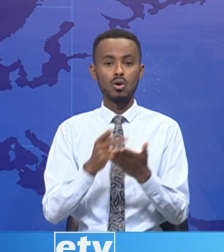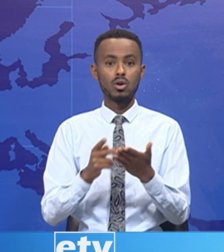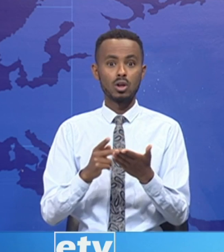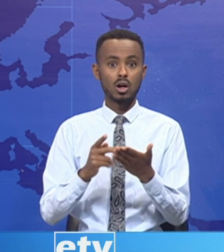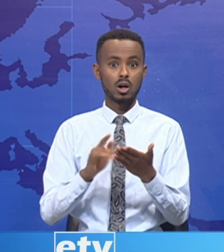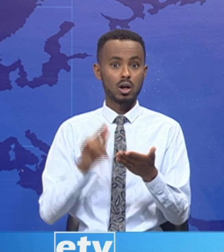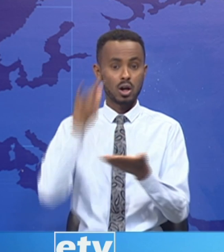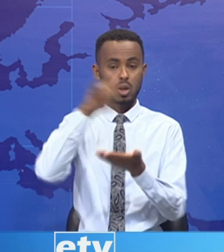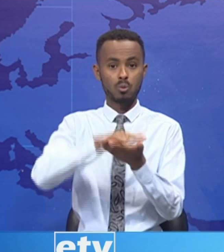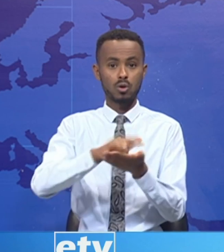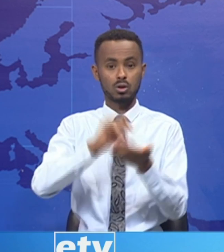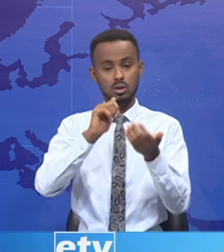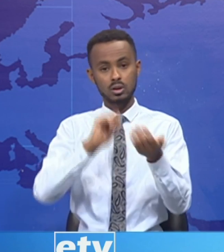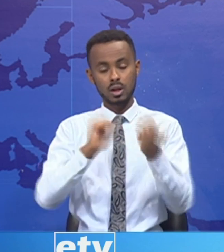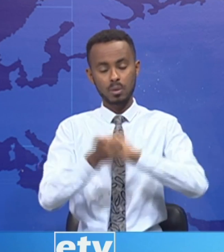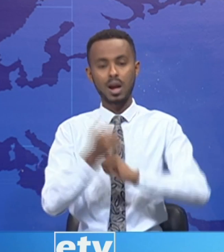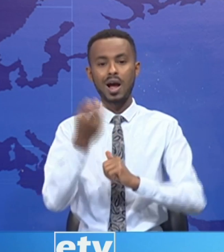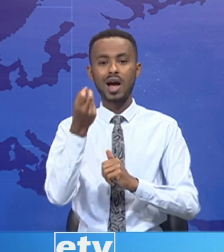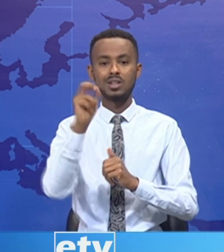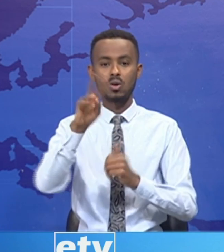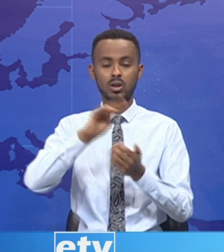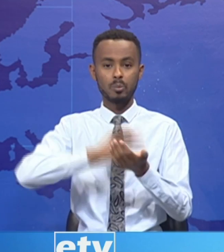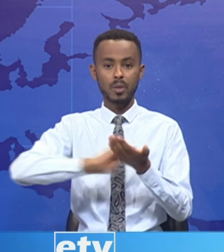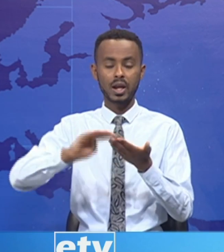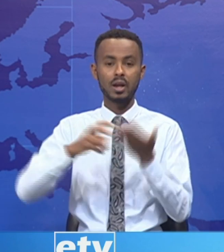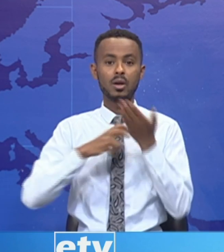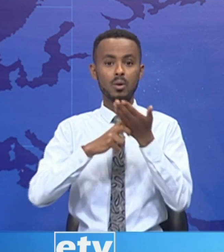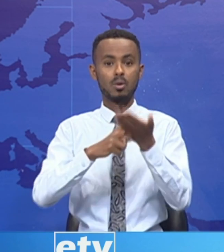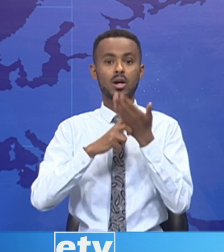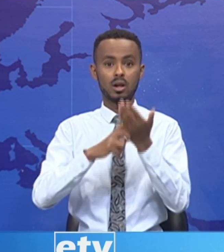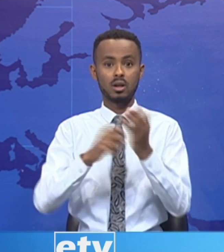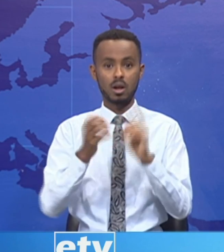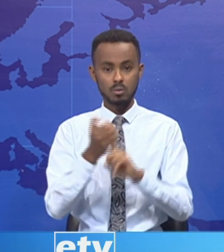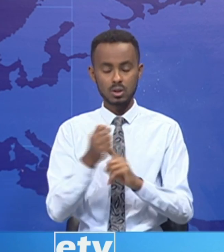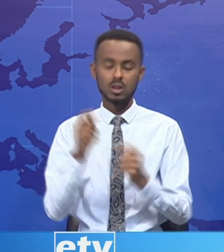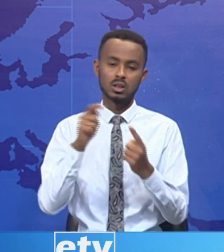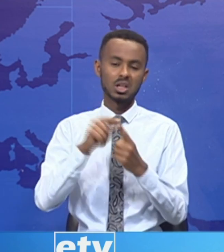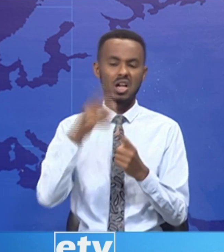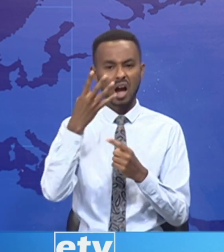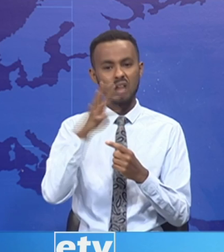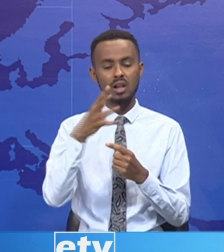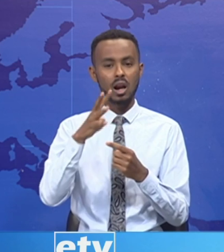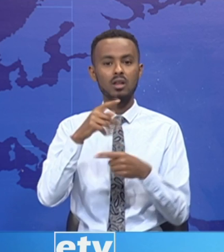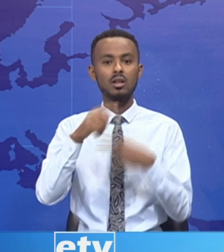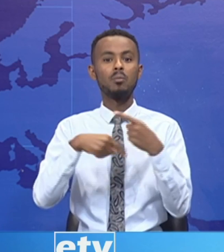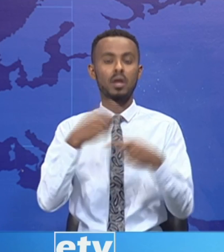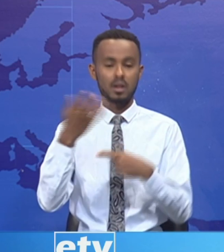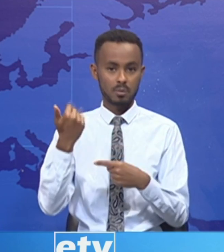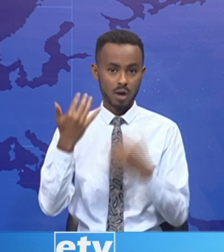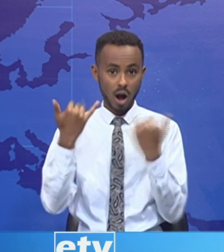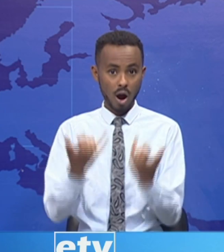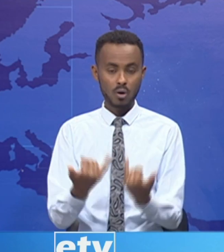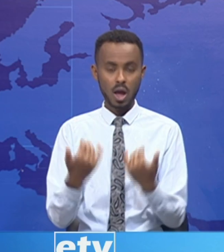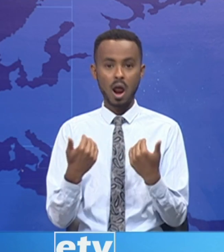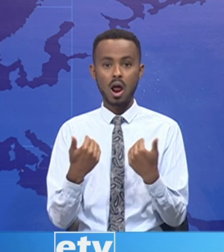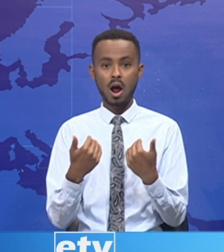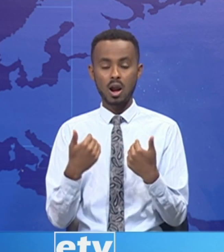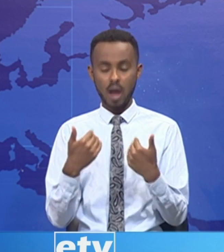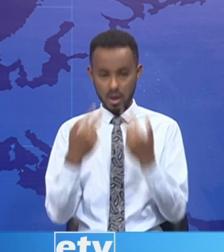ተርሚናል 12 ሚሊዮን መንገደኛ የሚይዝ እስከ 14 የሚሄድ ነበረ። አሁን